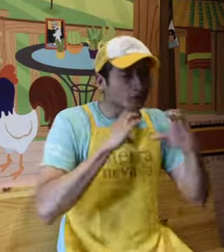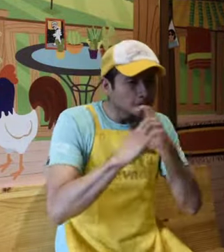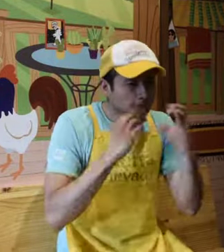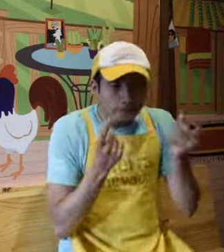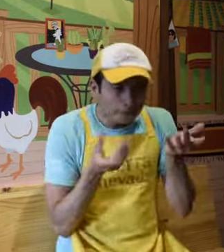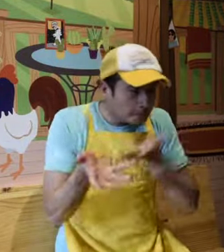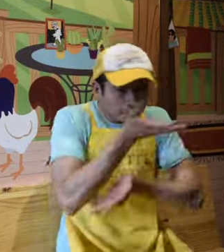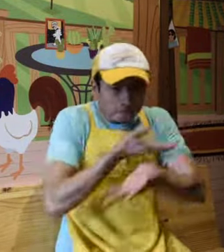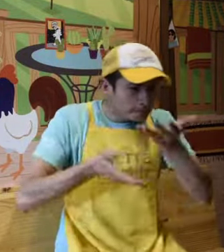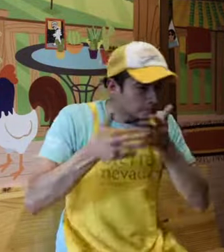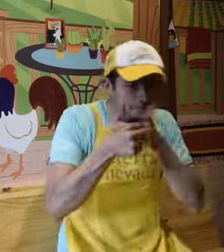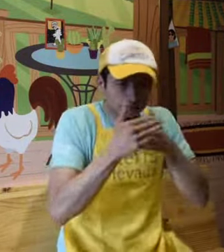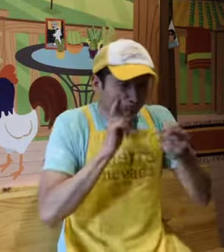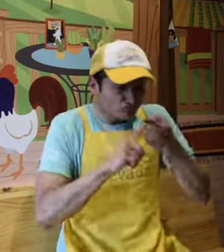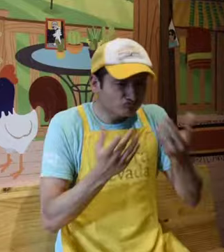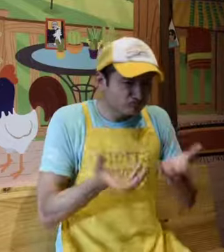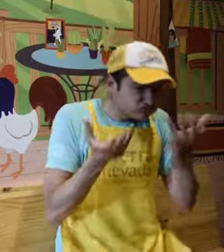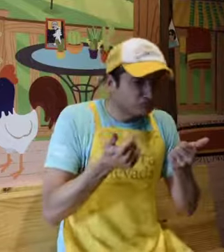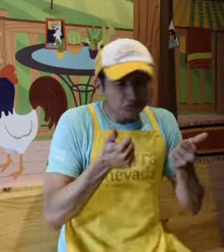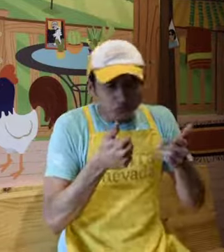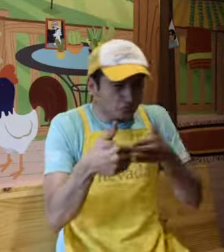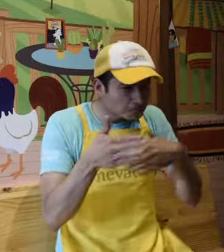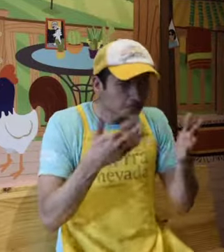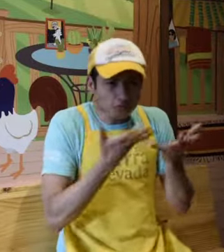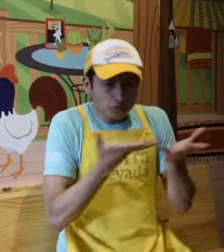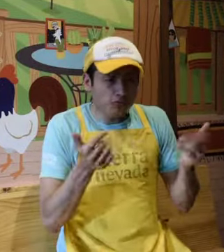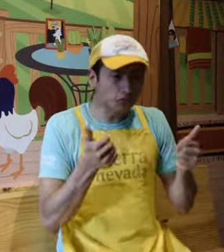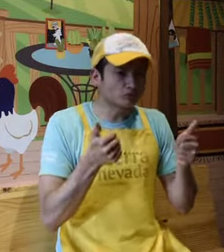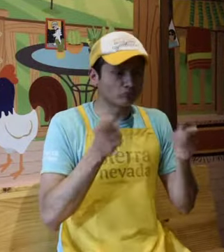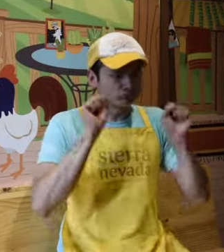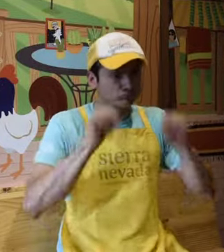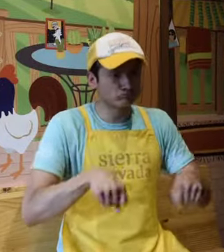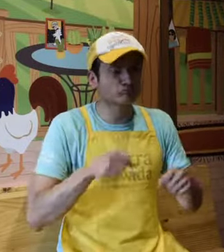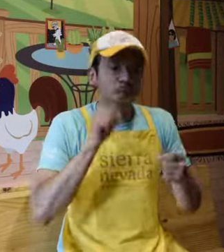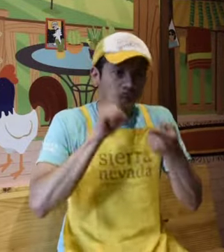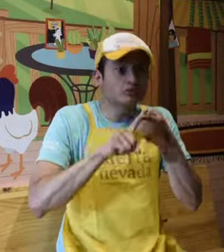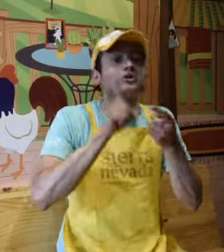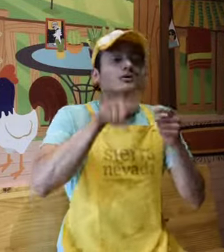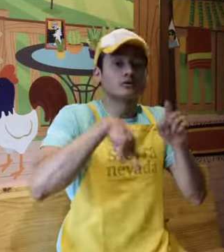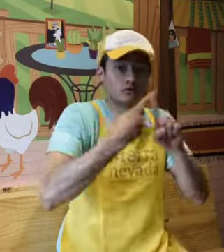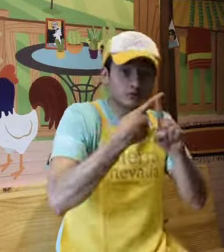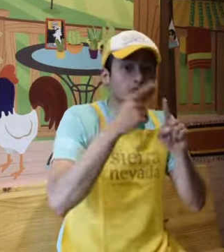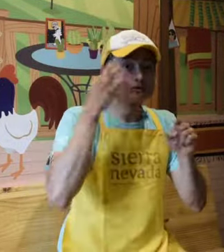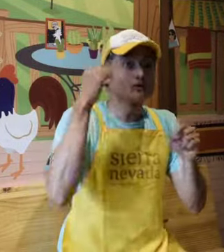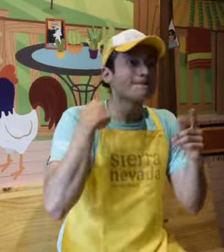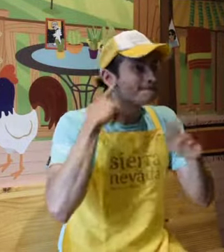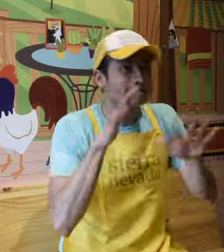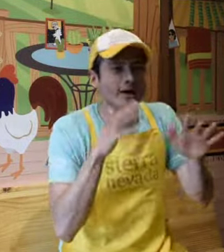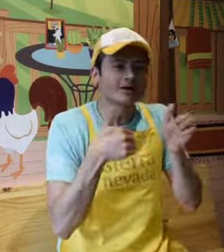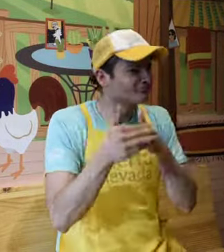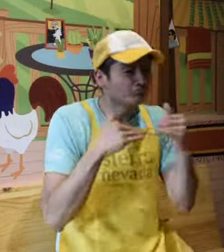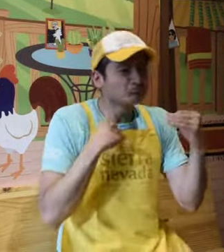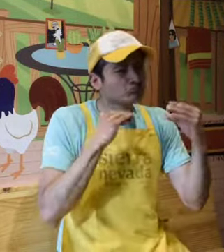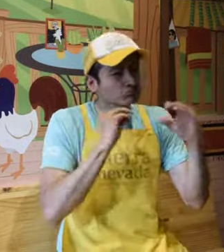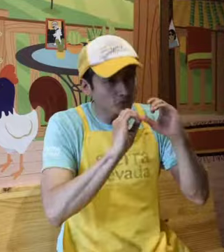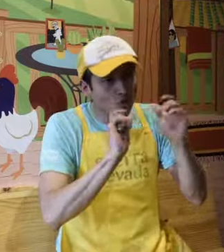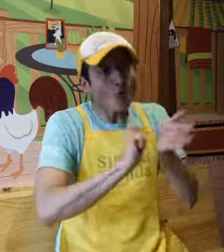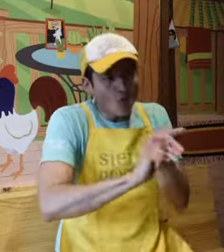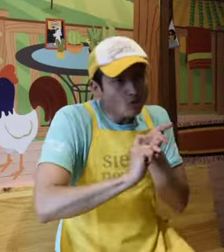servicio. Aunque en ocasiones la comunicación no es la mejor, siempre buscamos alternativas para podernos comunicar de manera